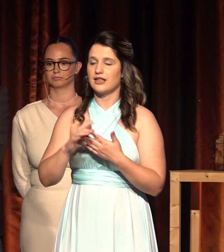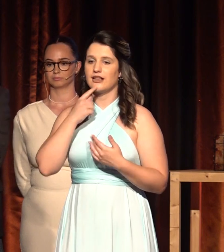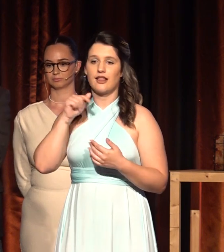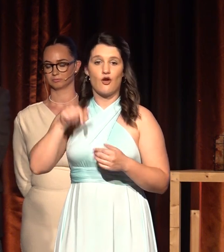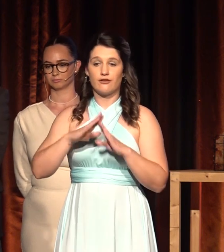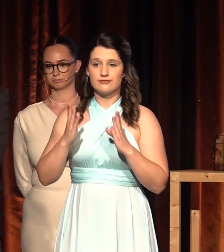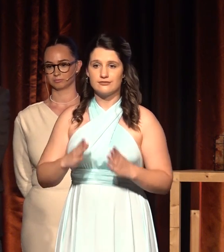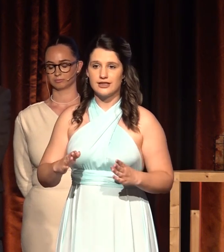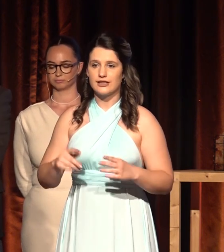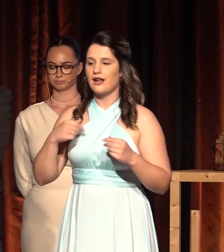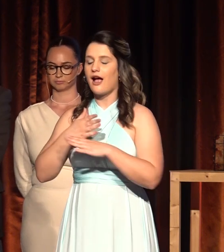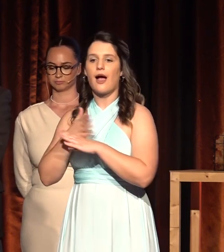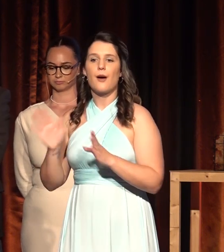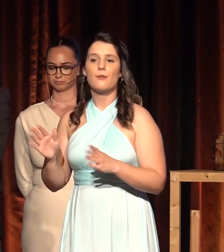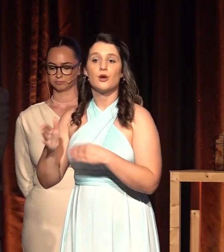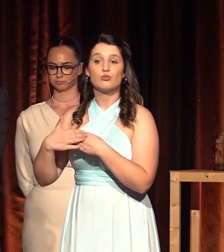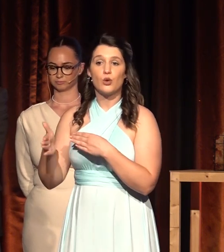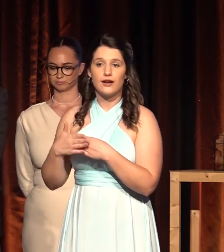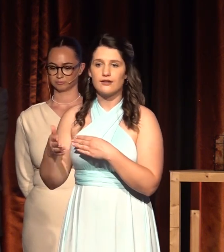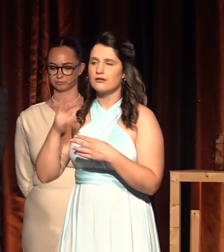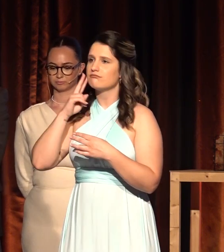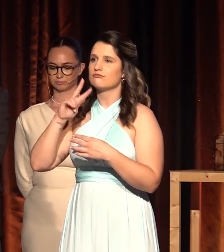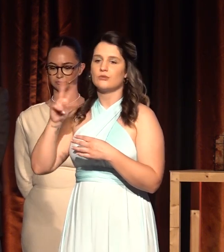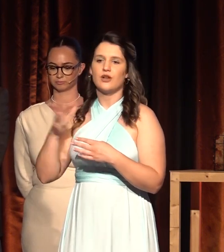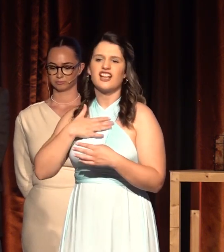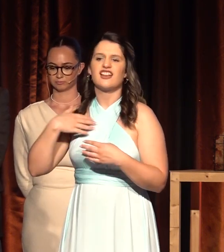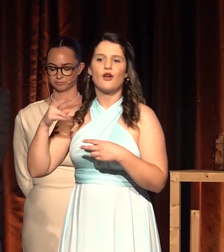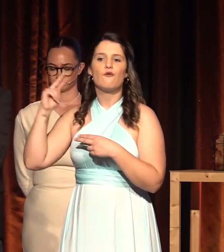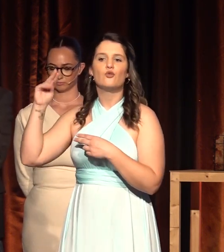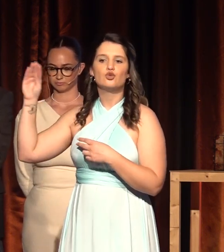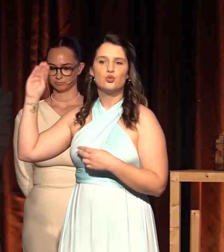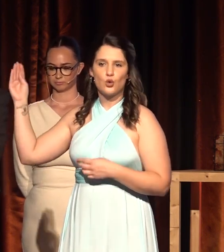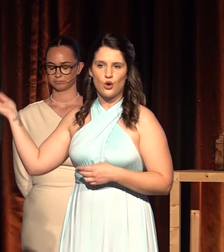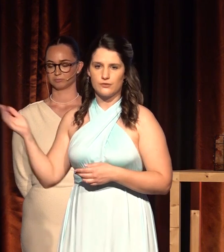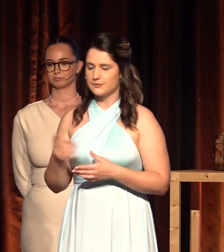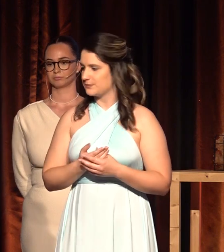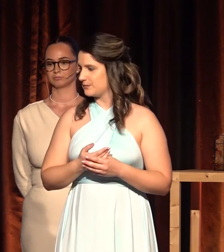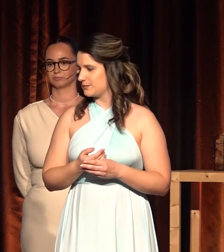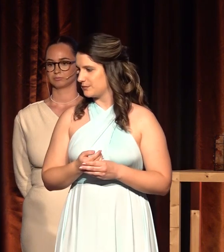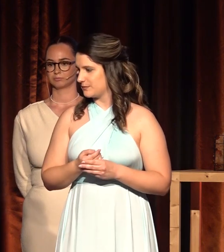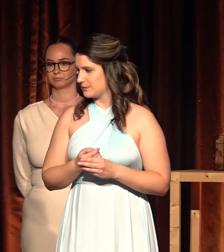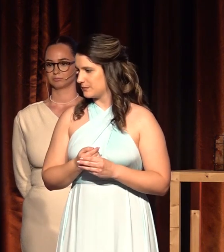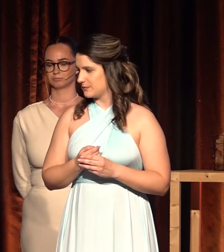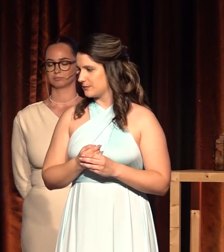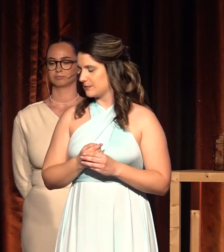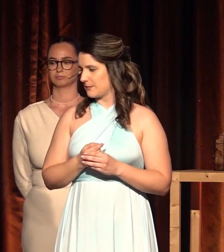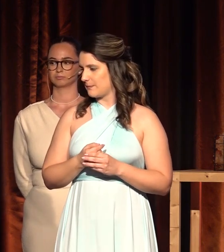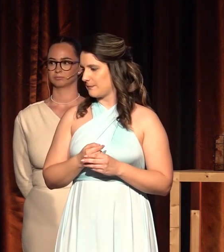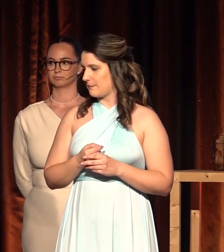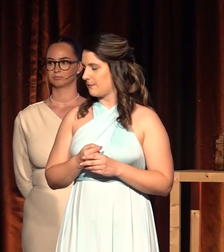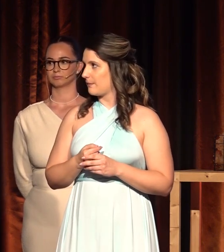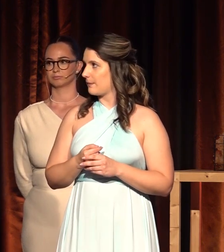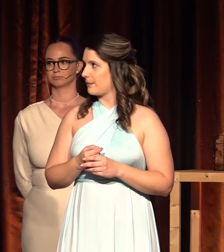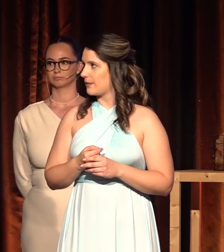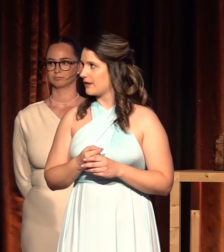segurament suposa alegria, però potser també nervis o temor, no?, per la incertesa. Des d'aquí jo crec que si us